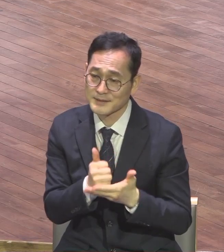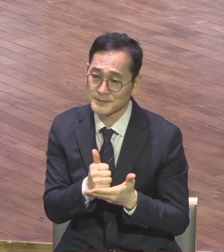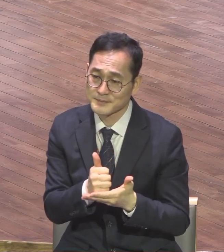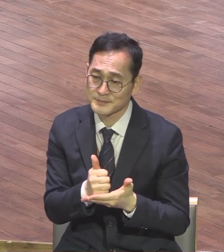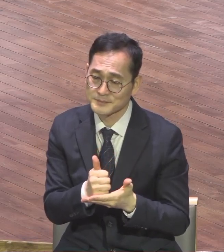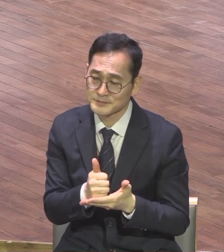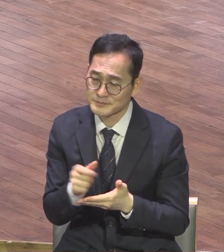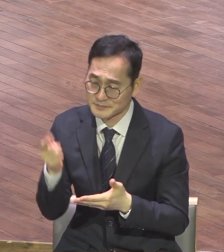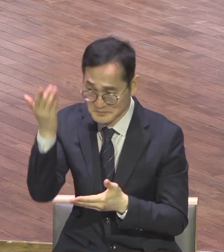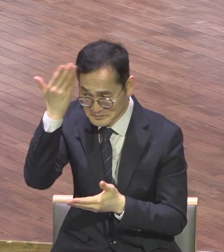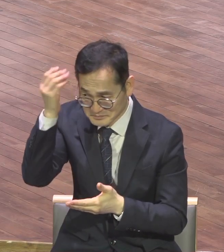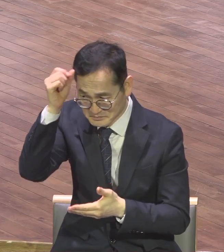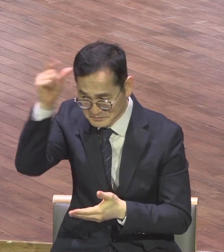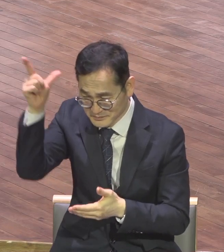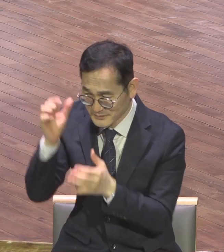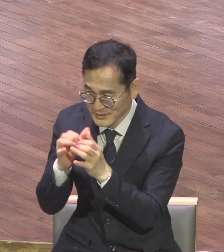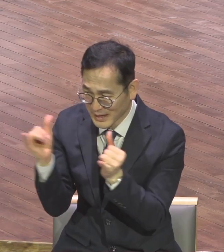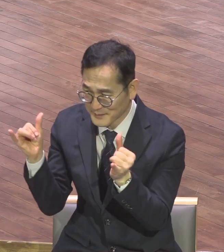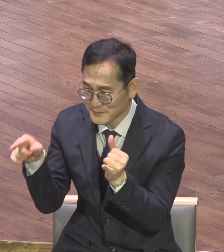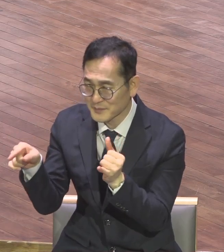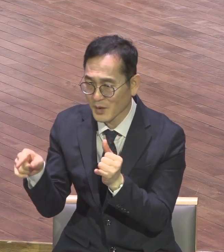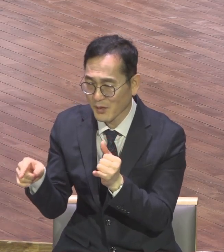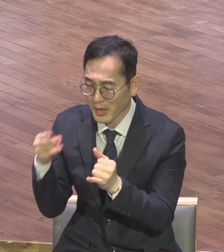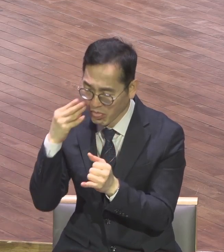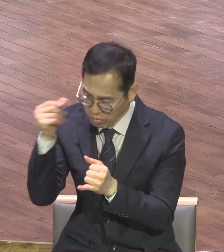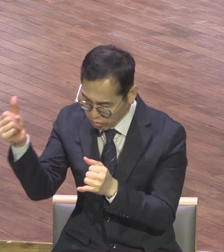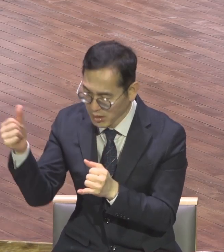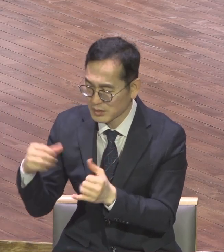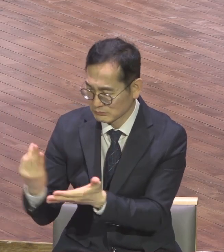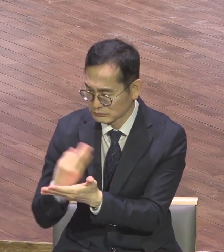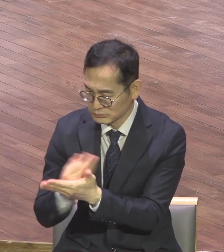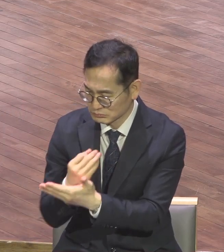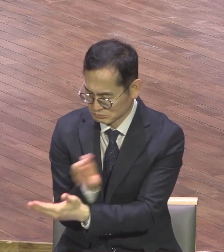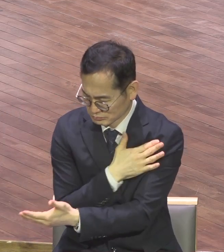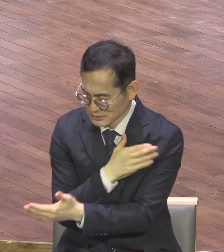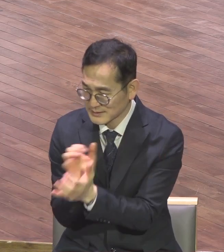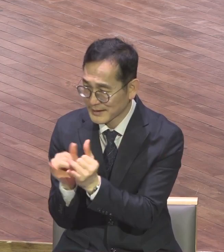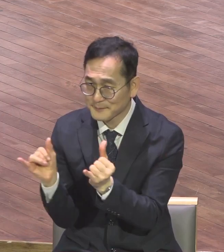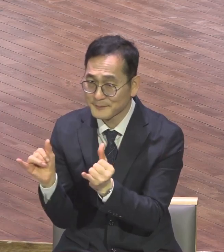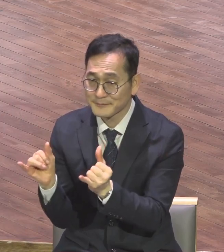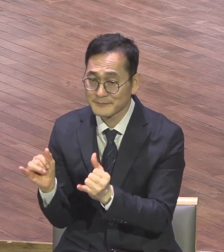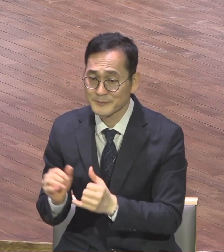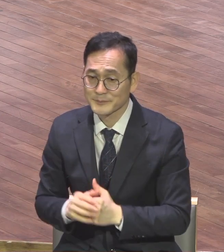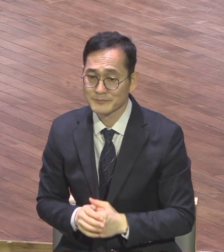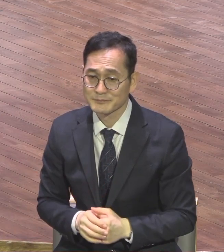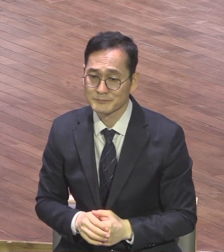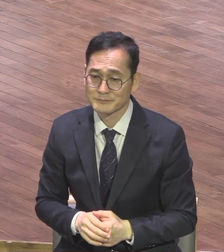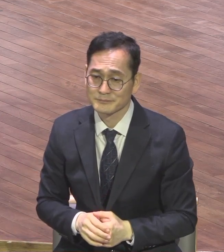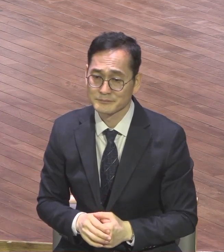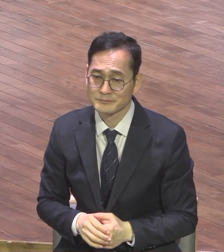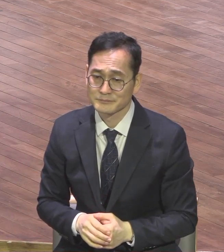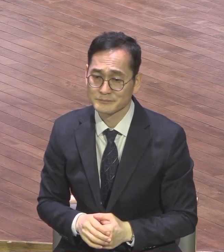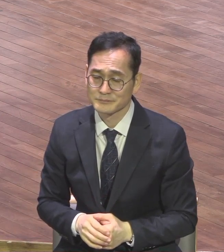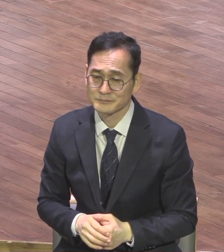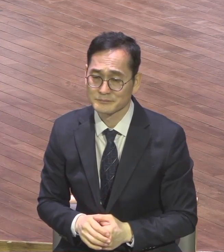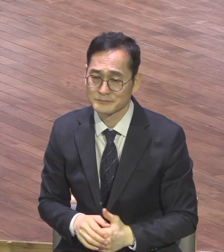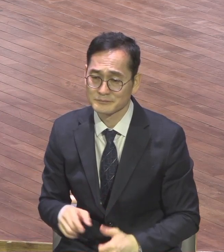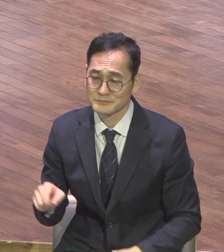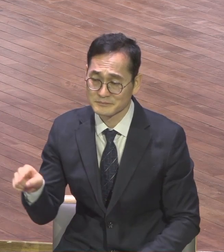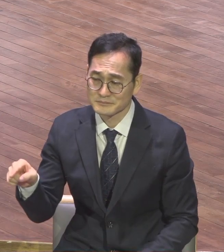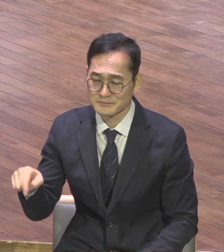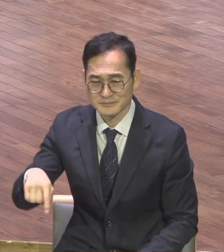많이 배운 사람, 많이 가진 사람, 세상적으로 많은 그런 스펙 있는 사람, 물론 있으면